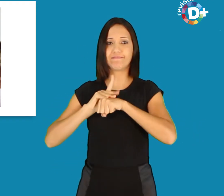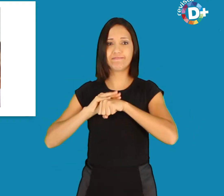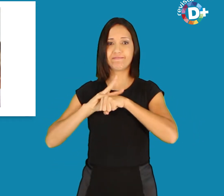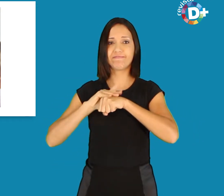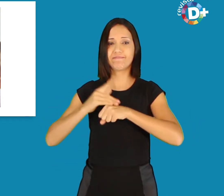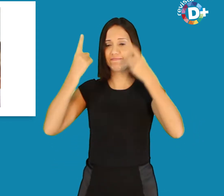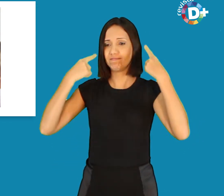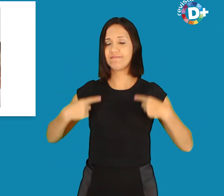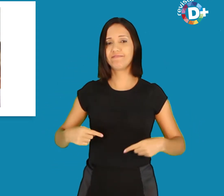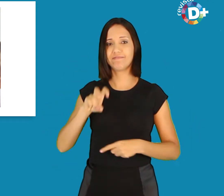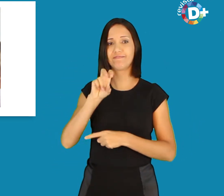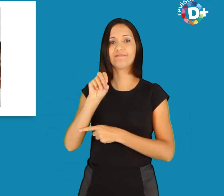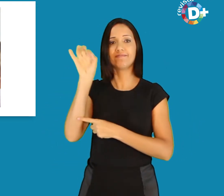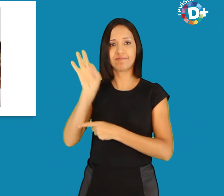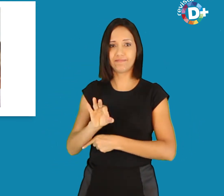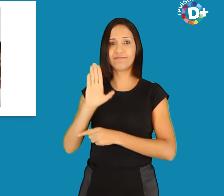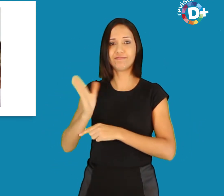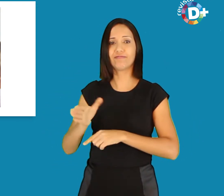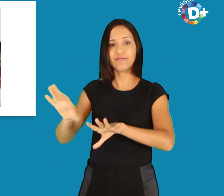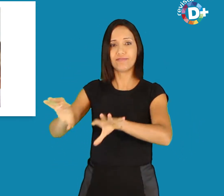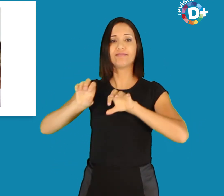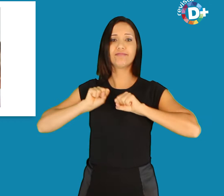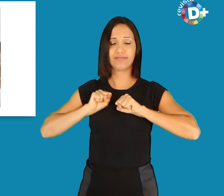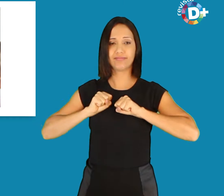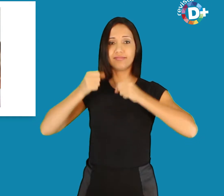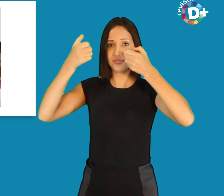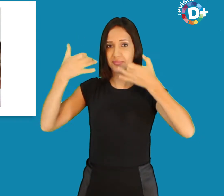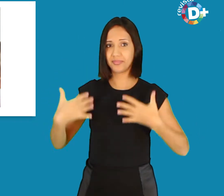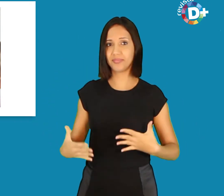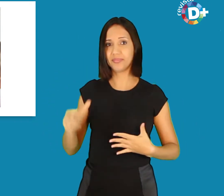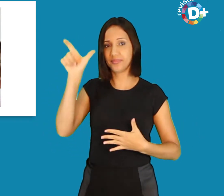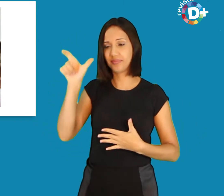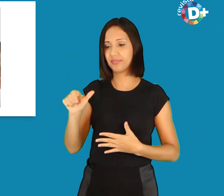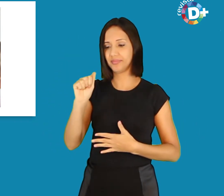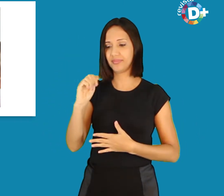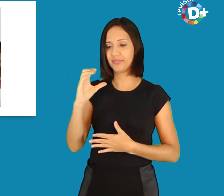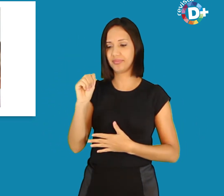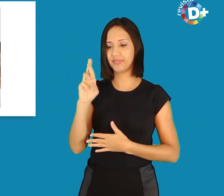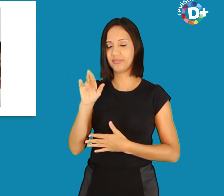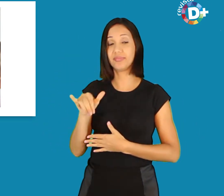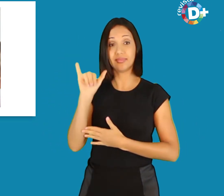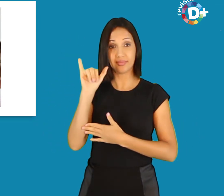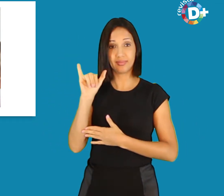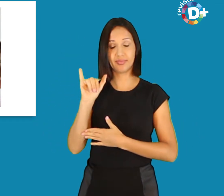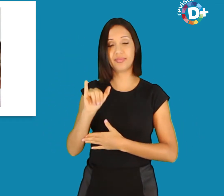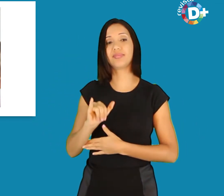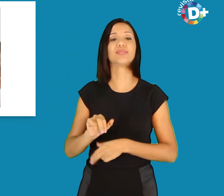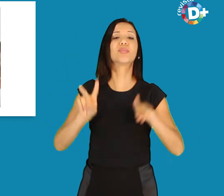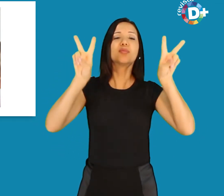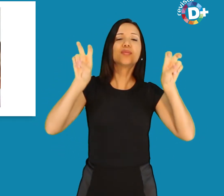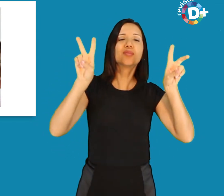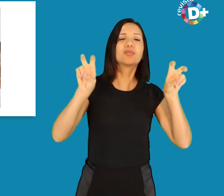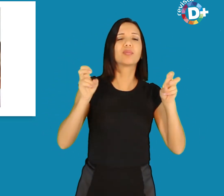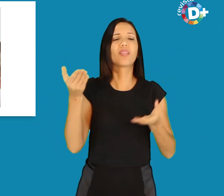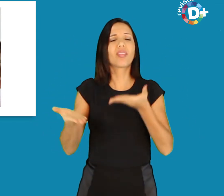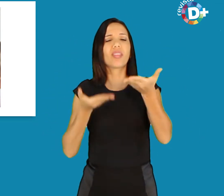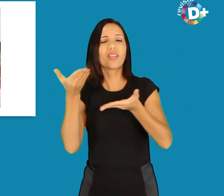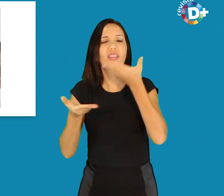que um seja personalizado e multidisciplinar ou seja que além do atendimento de um neurologista